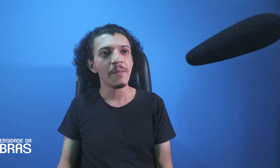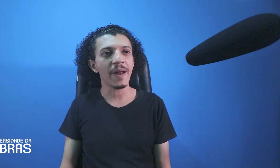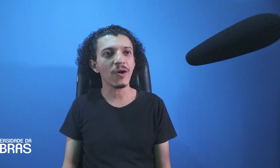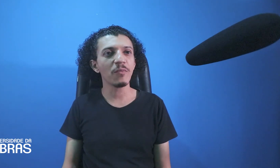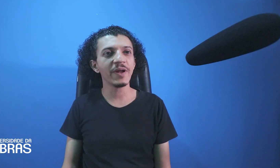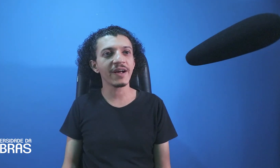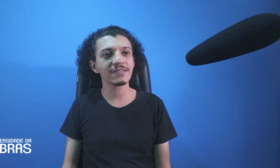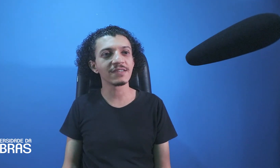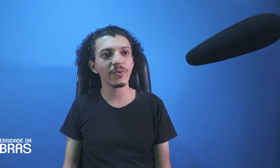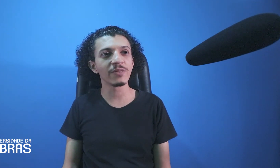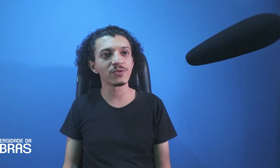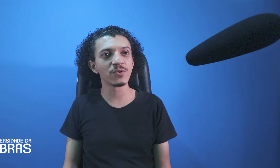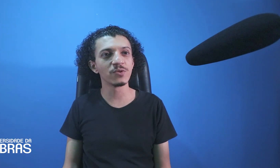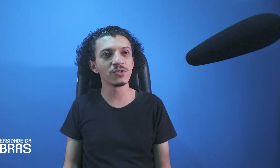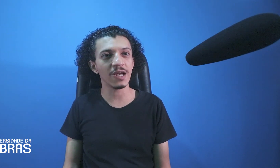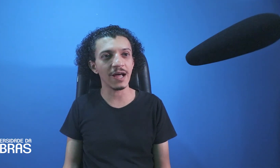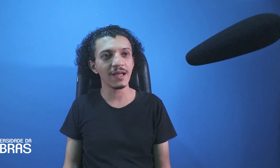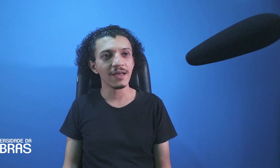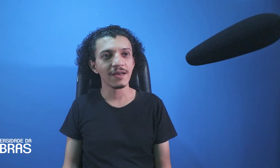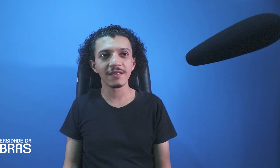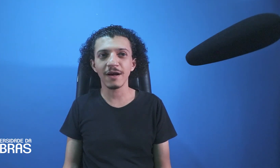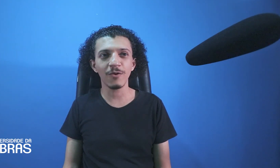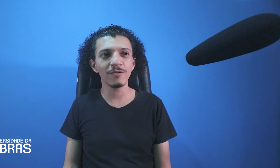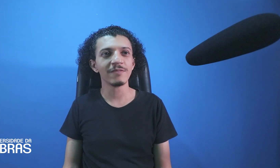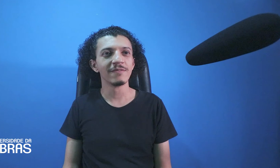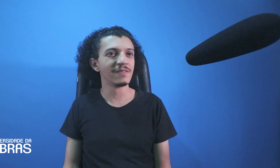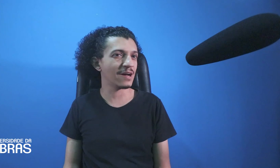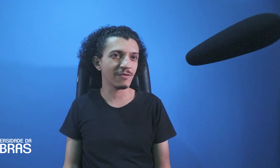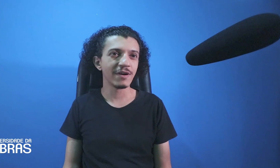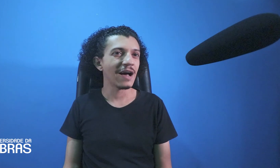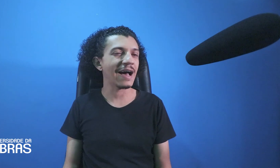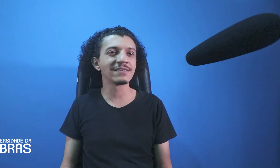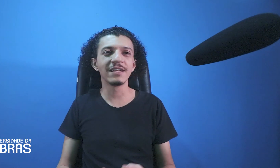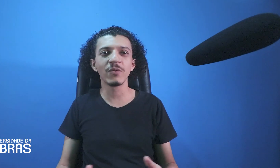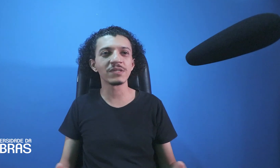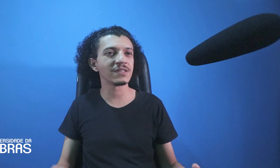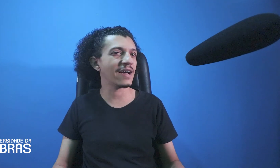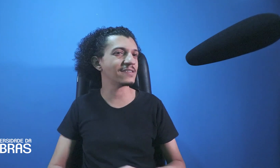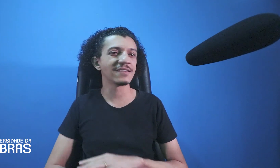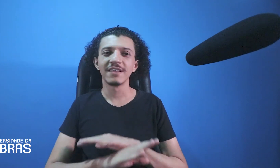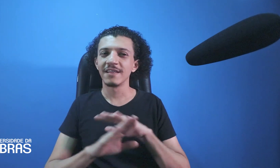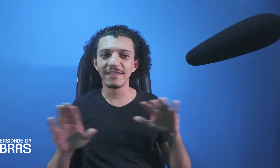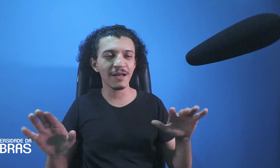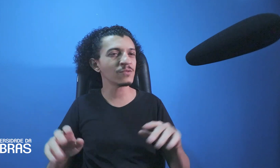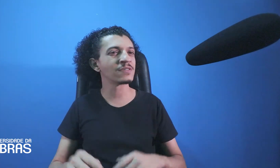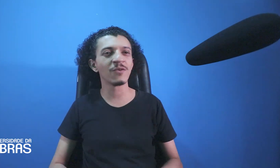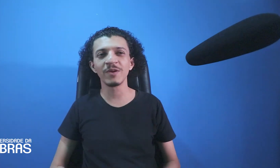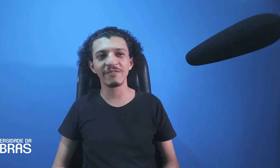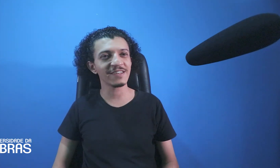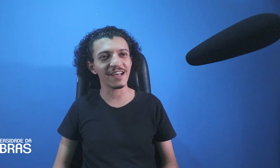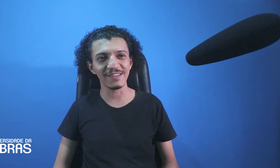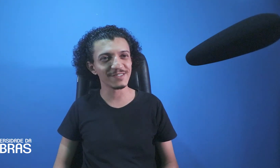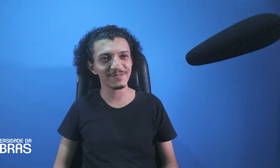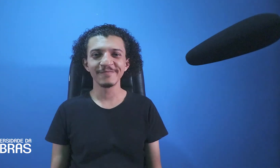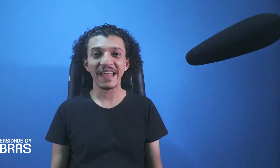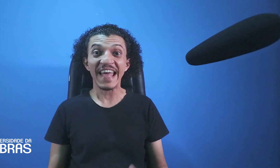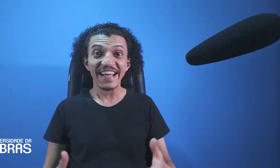para a comunicação entre os surdos de lá. Então, não, as línguas de sinais não são universais. E se